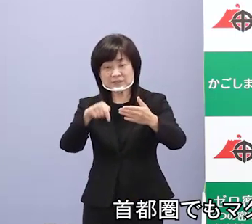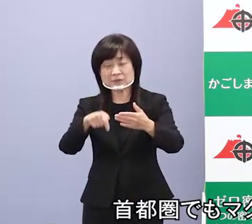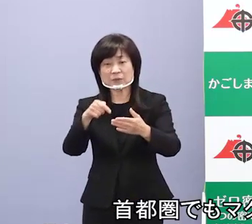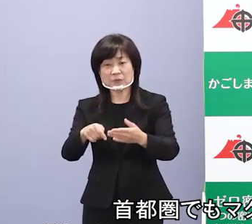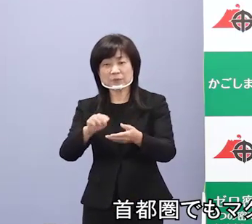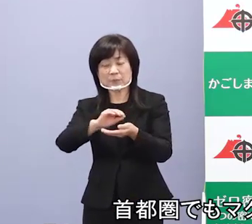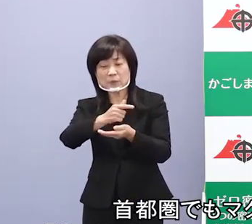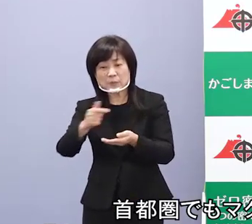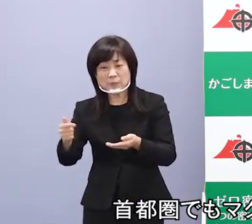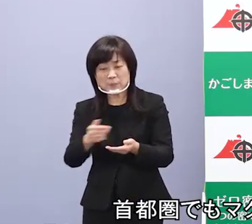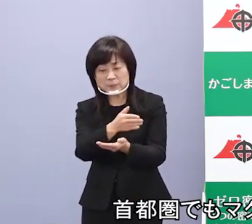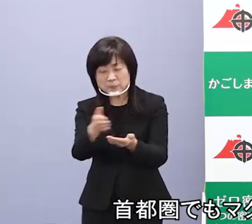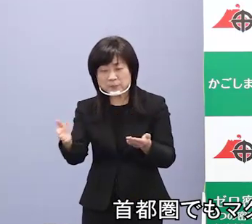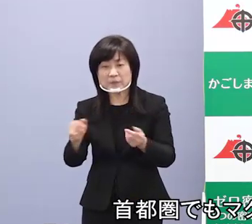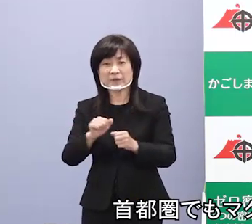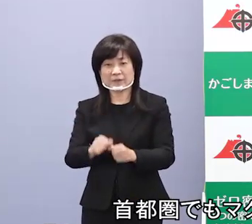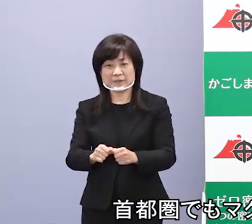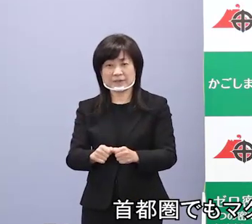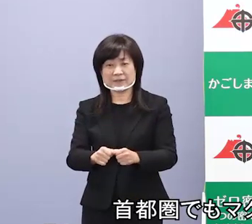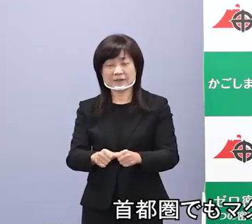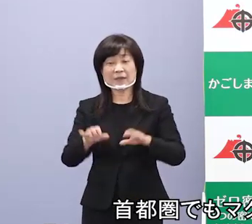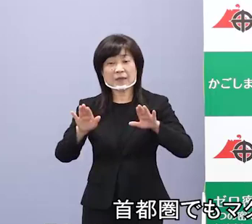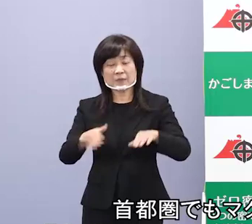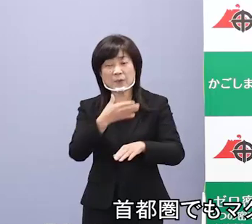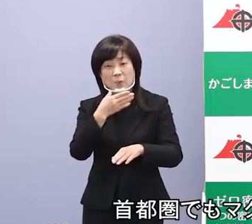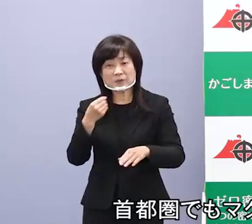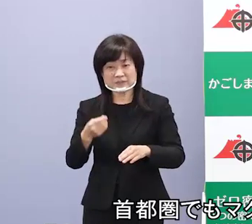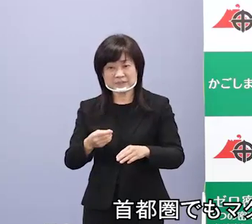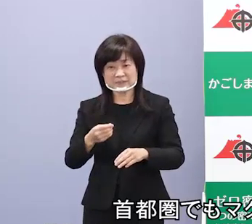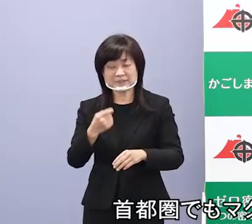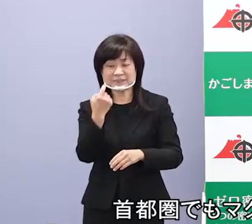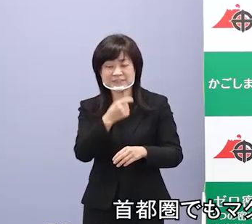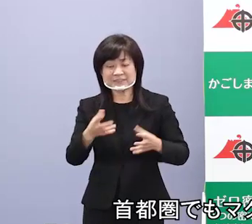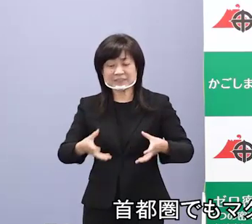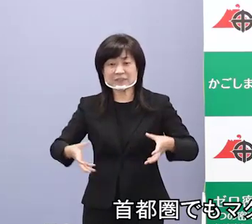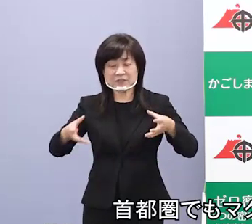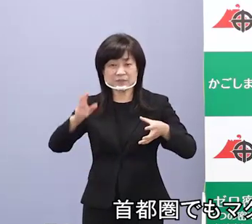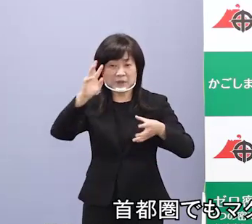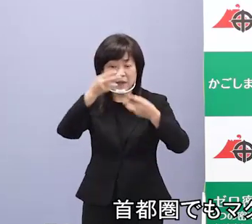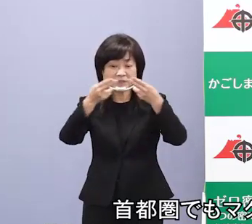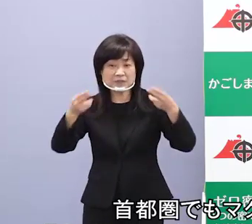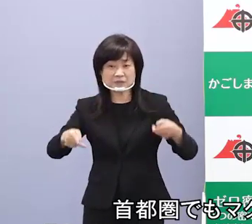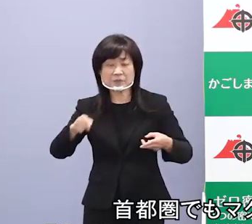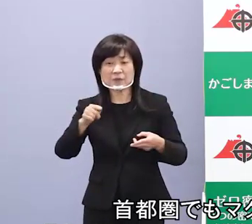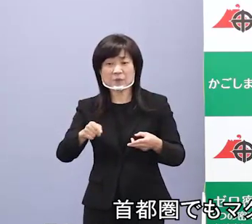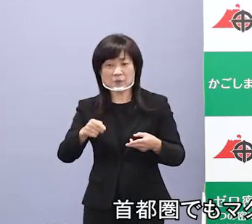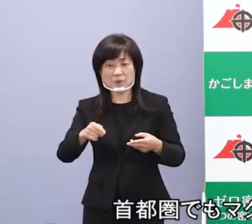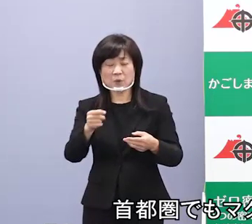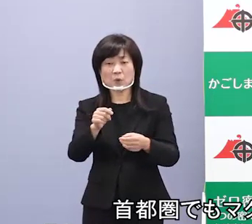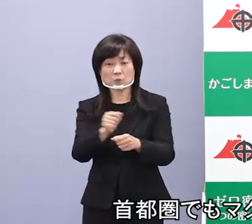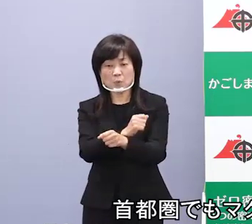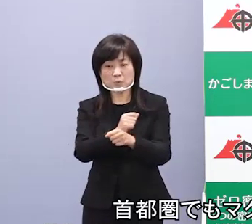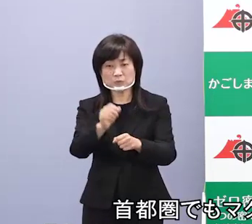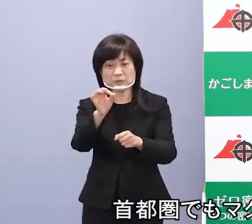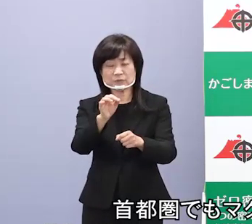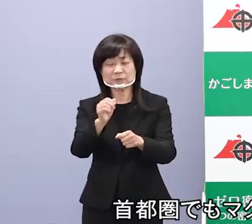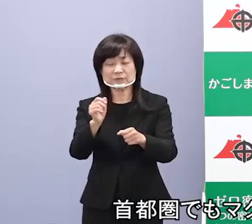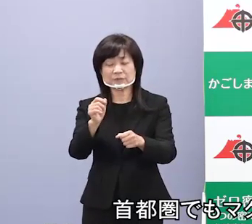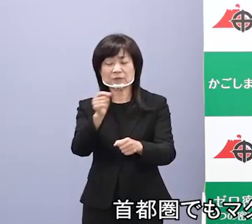市一色に装飾し、旬の桜島大根の展示や特産品の販売抽選会を行います